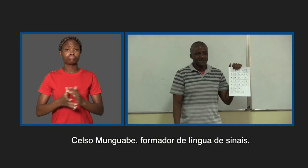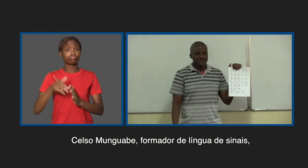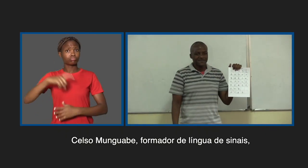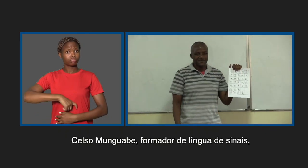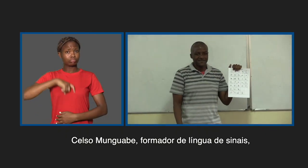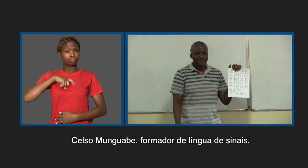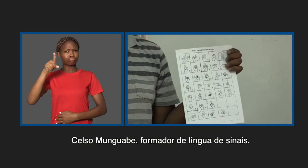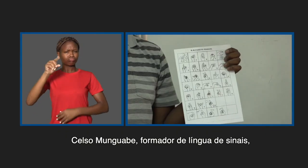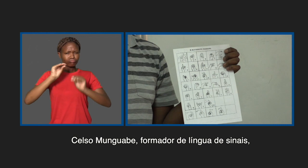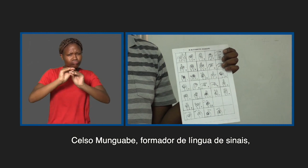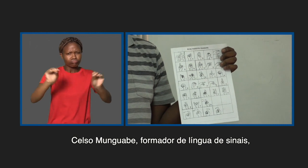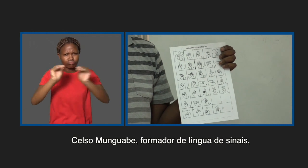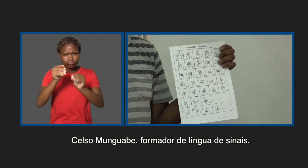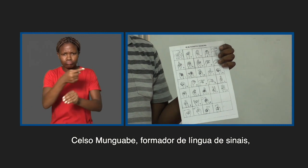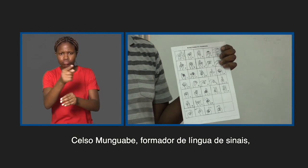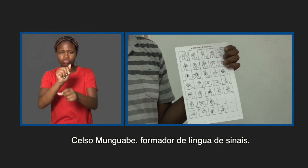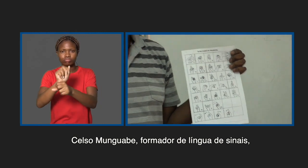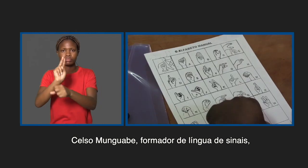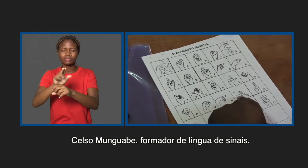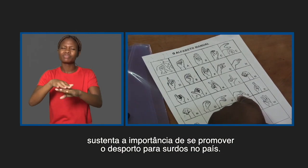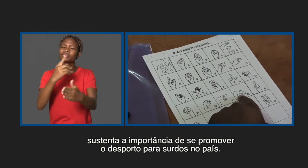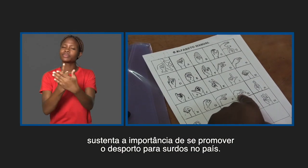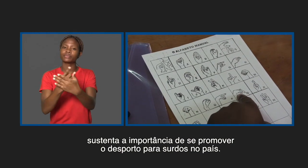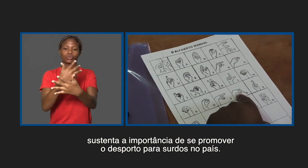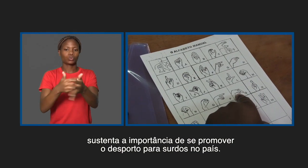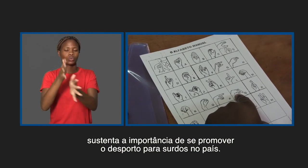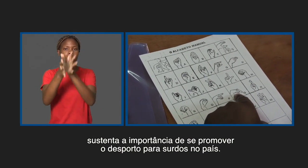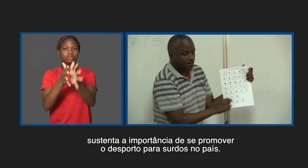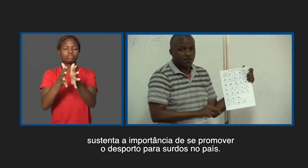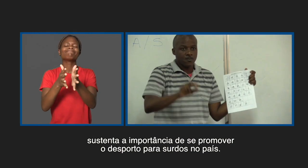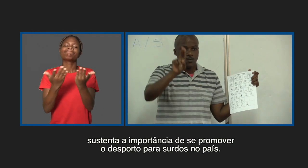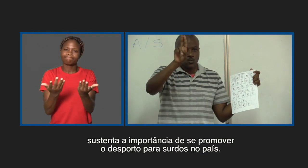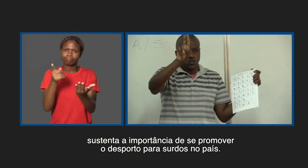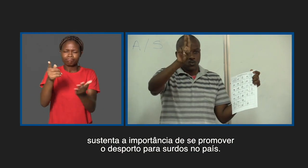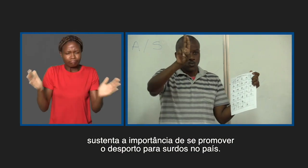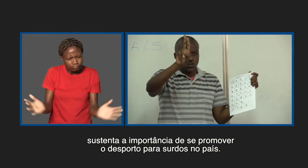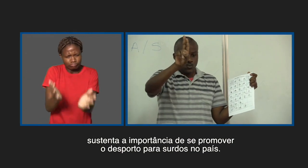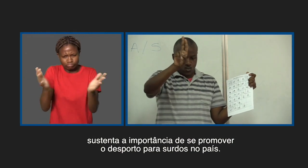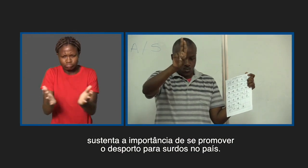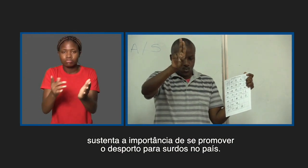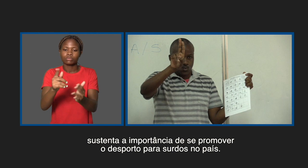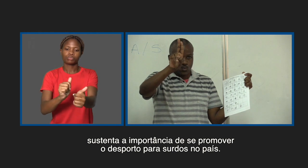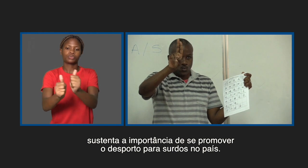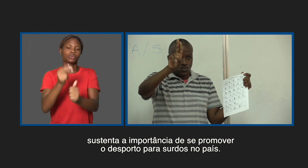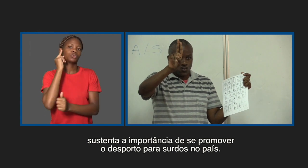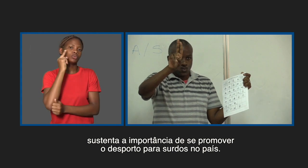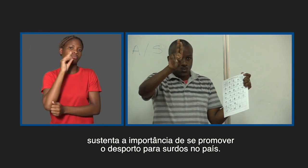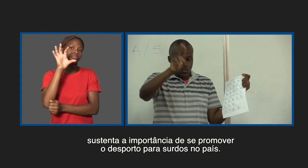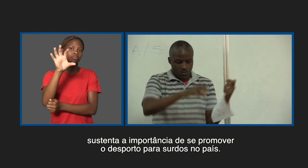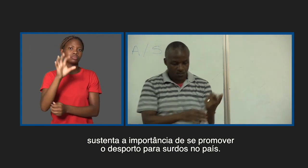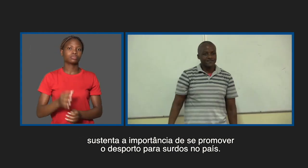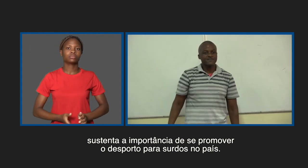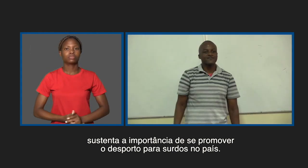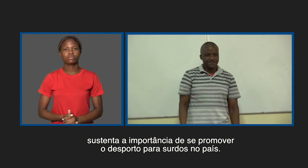Celso Mugabe, formador de língua de sinais, sustenta a importância de se promover o desporto para surdos no